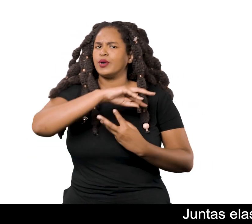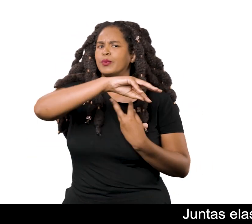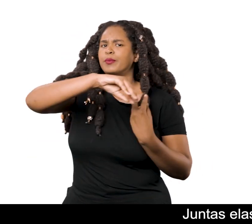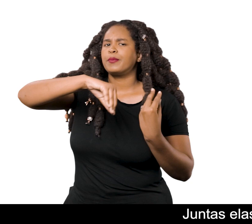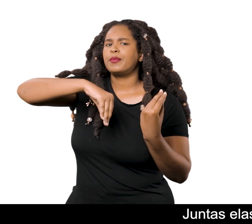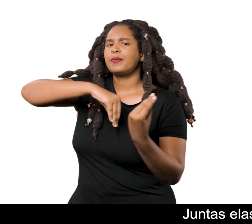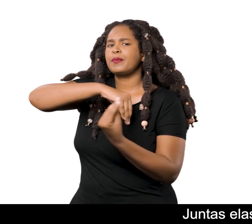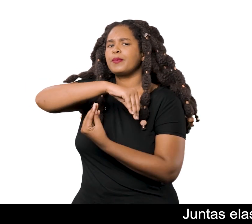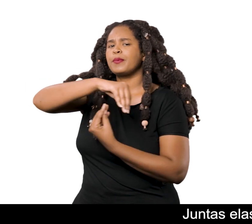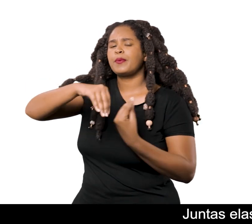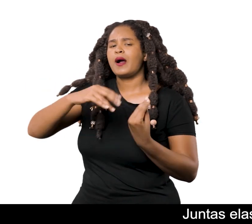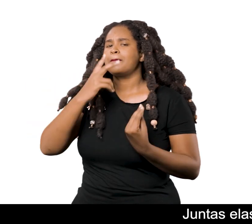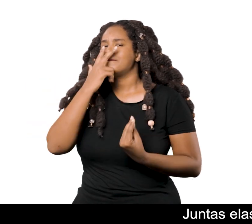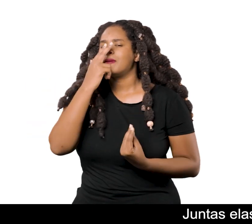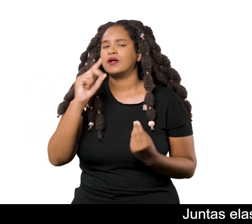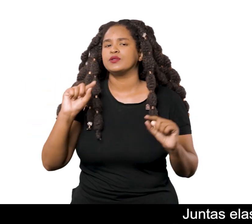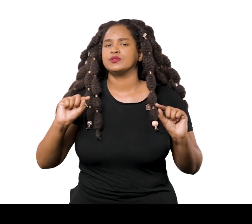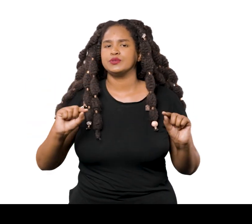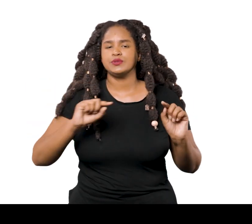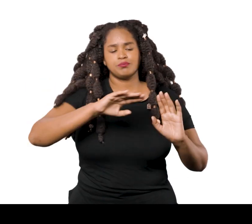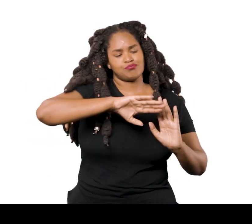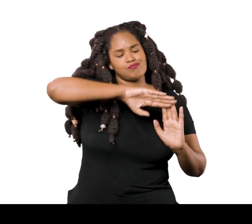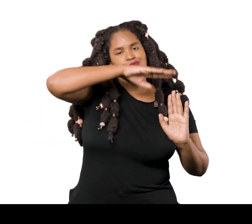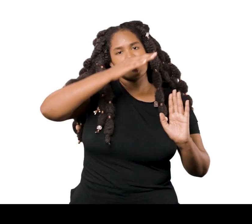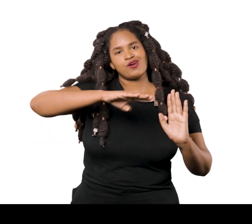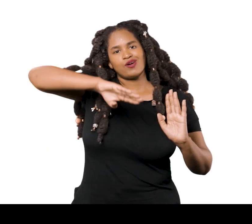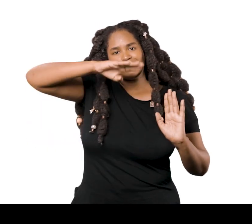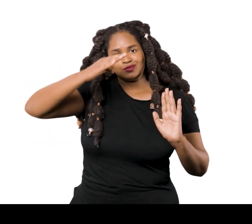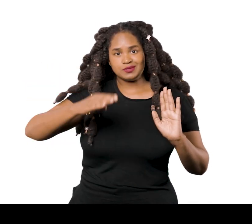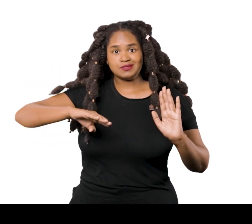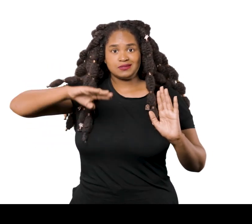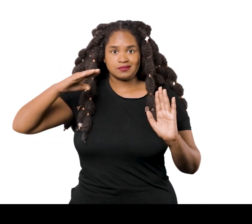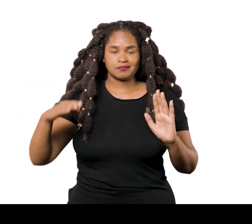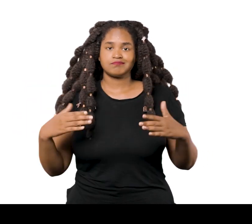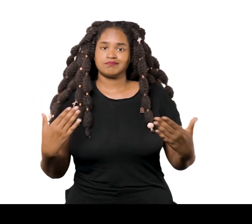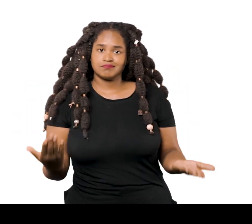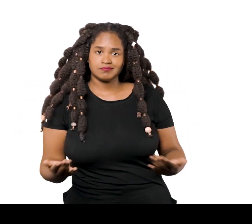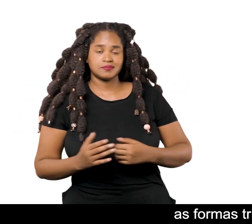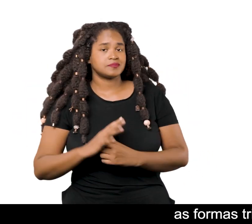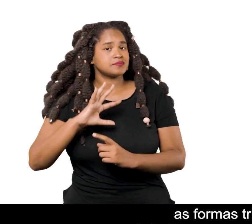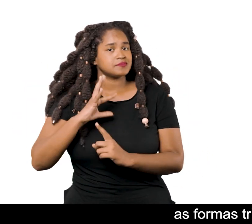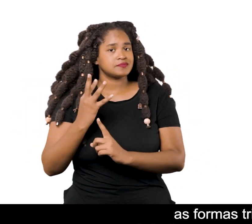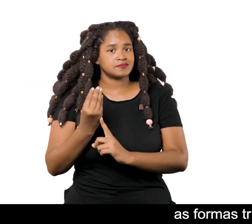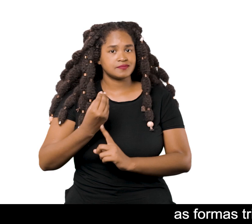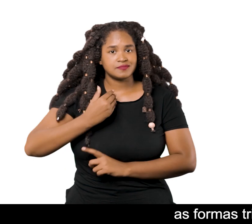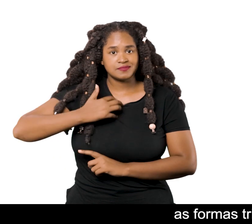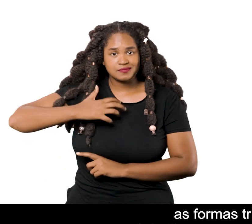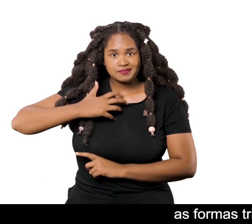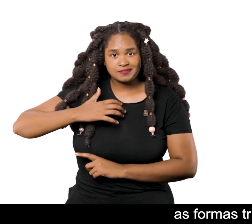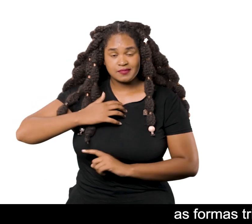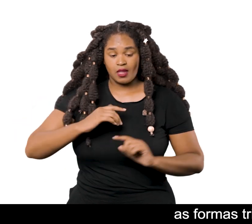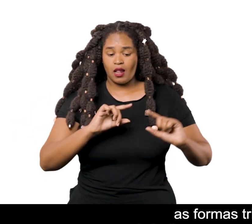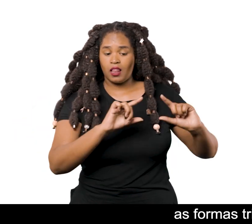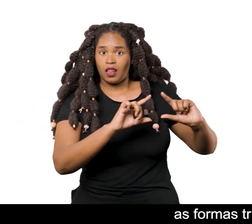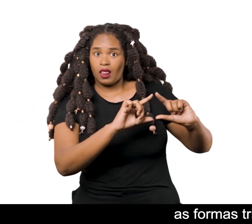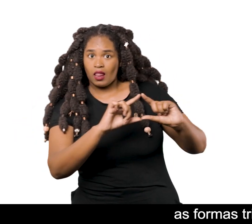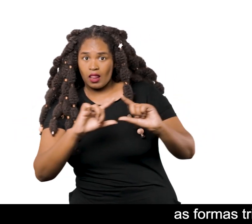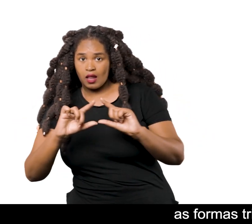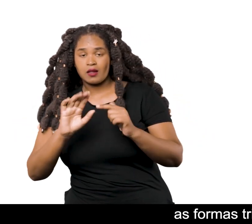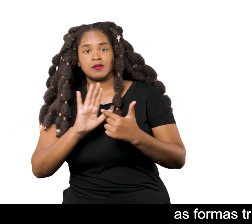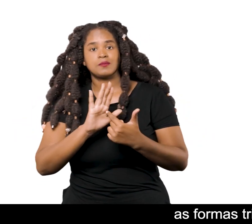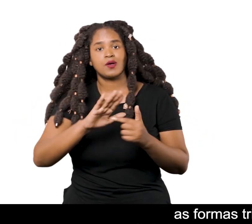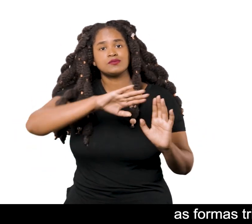Juntas, elas formam a figura de uma montanha. No trabalho de Code, as formas triangulares simbolizam